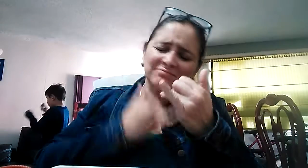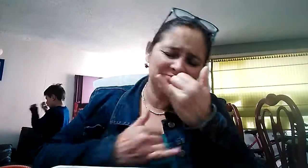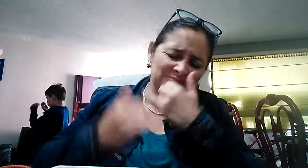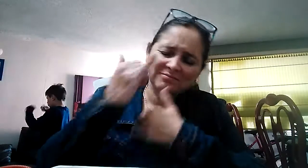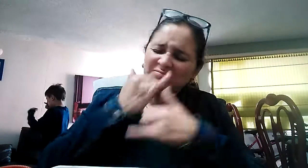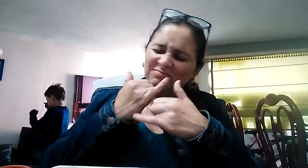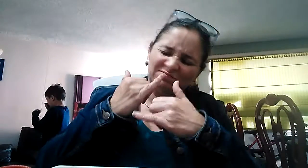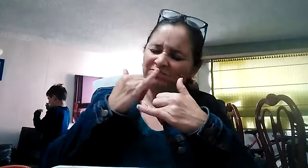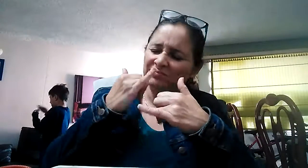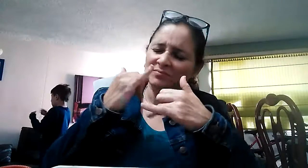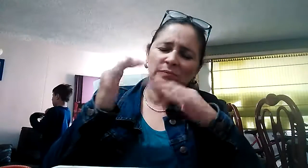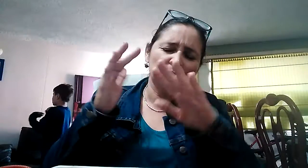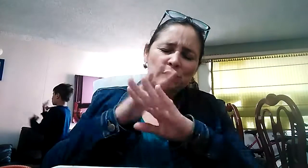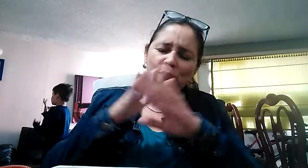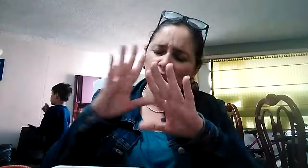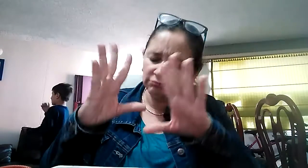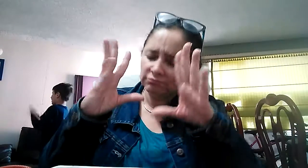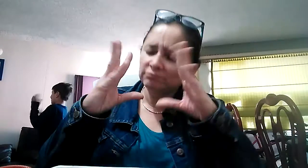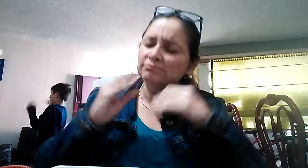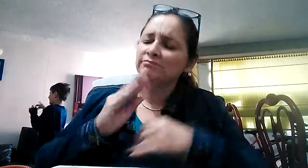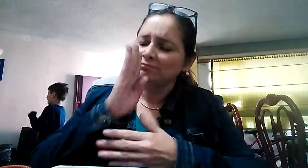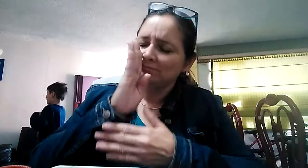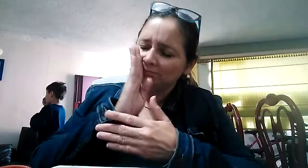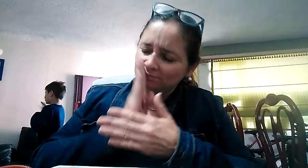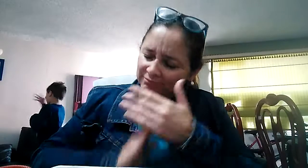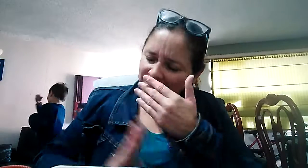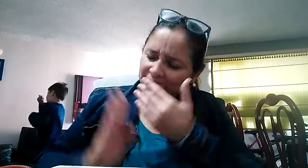¿Eso no sería ir contra las reglas? ¡Olvide las reglas!